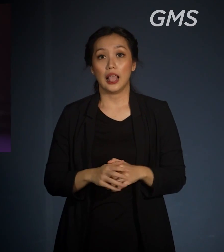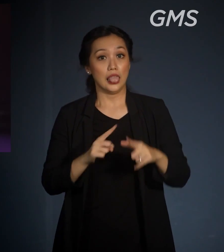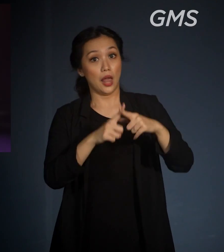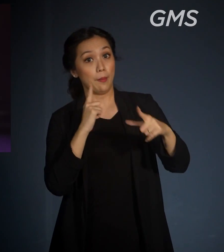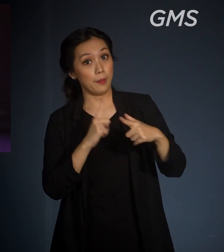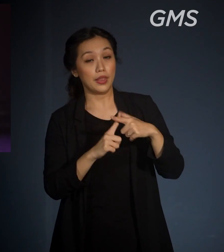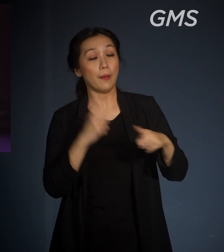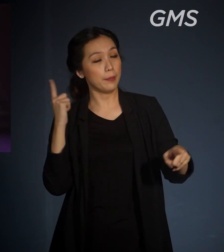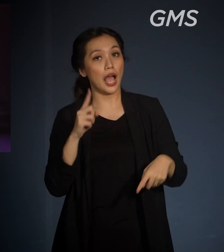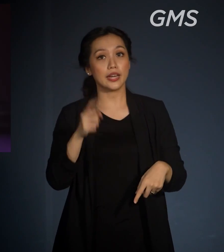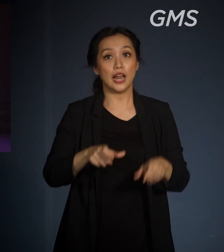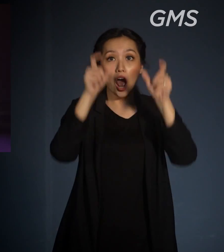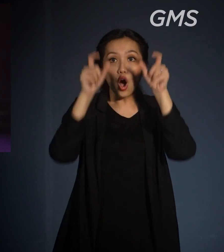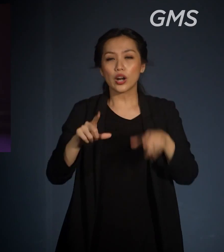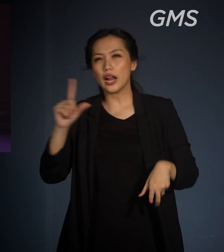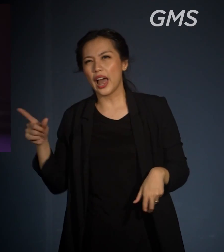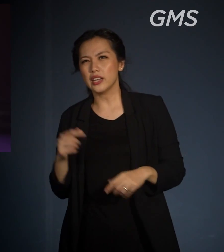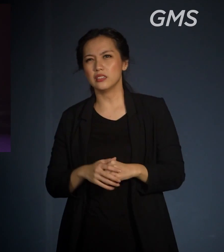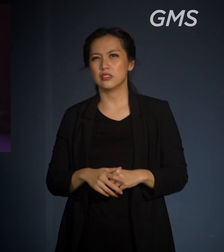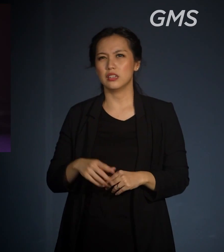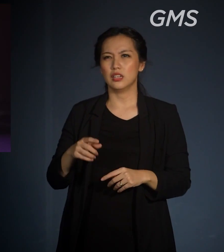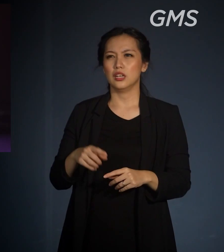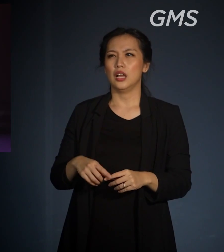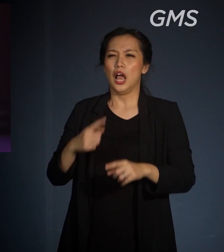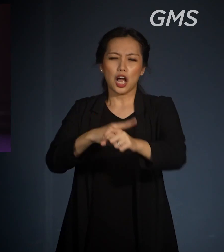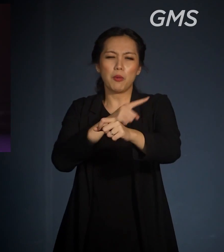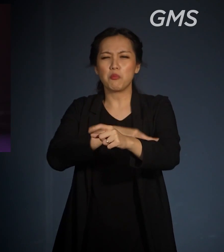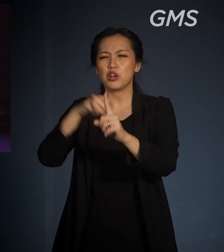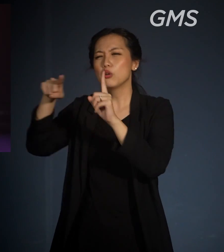lain, kok sepertinya banyak talenta itu tambah diambil.